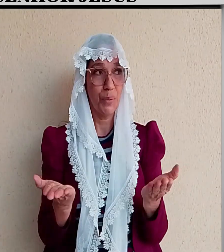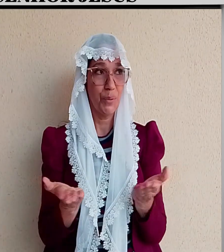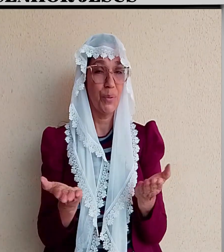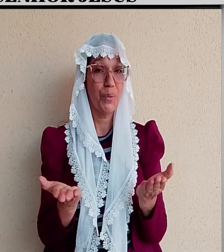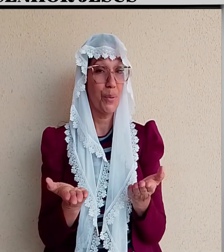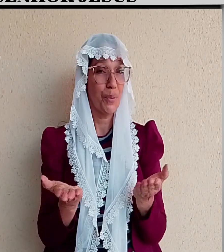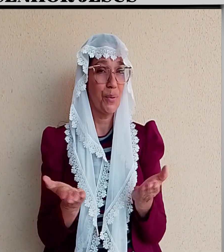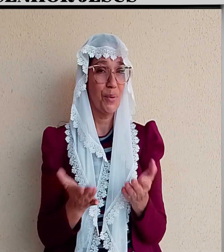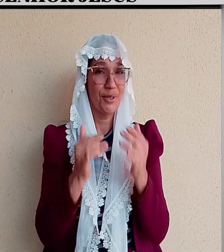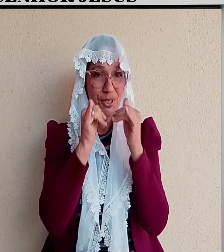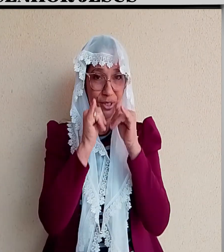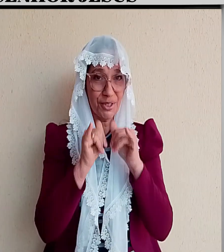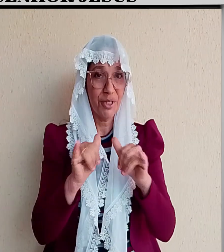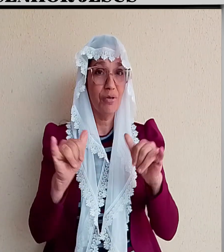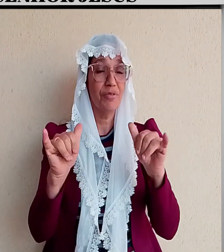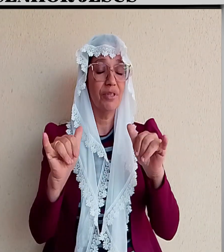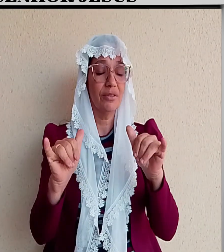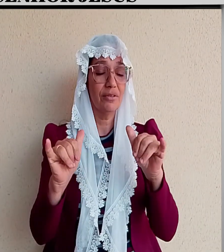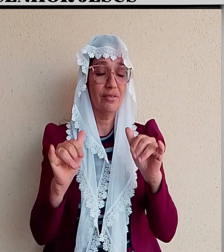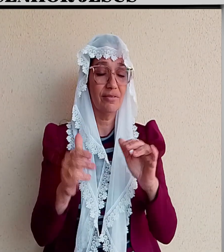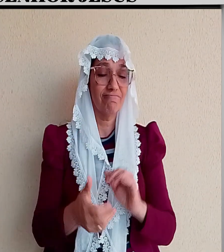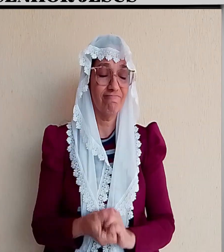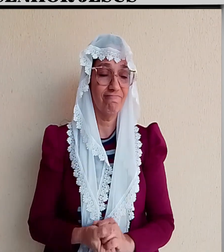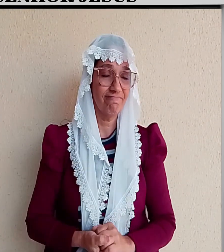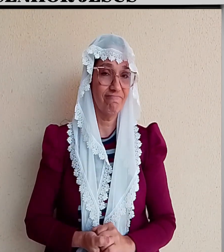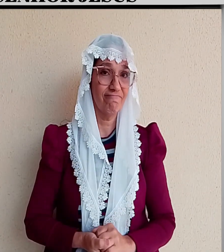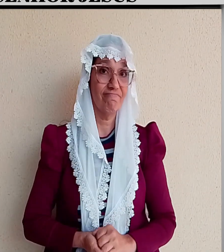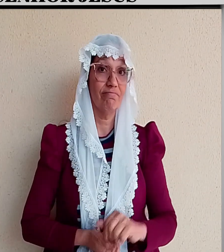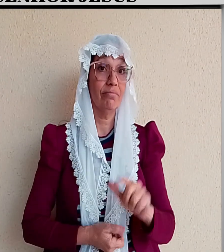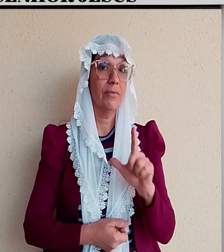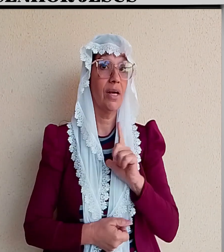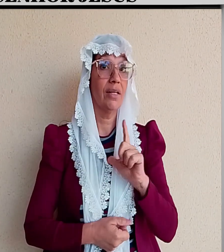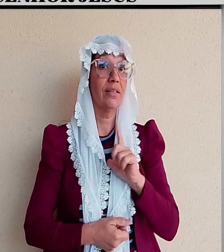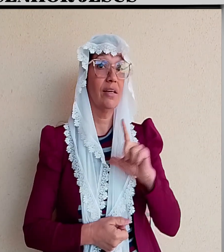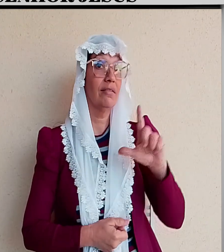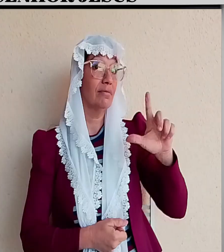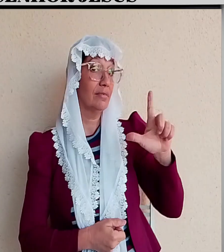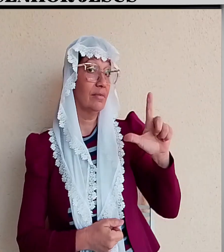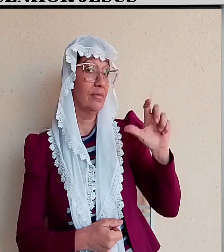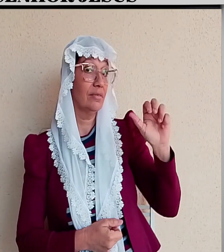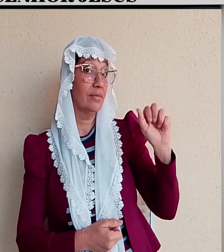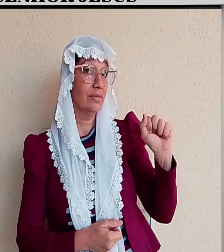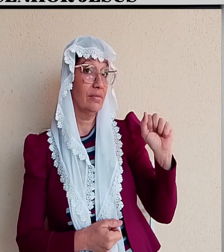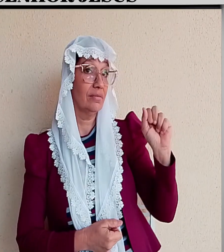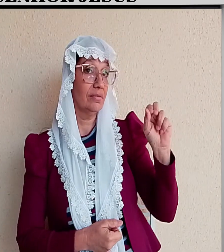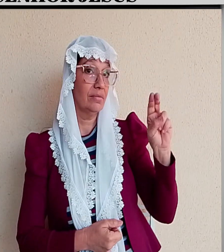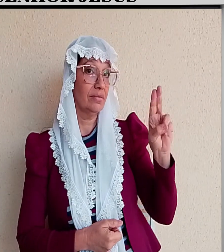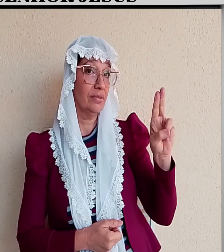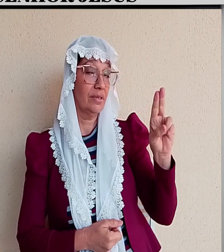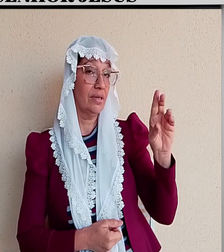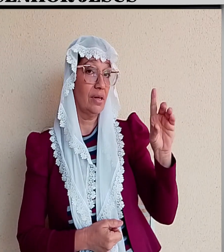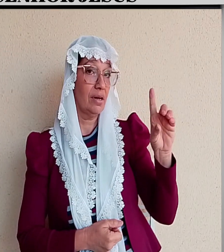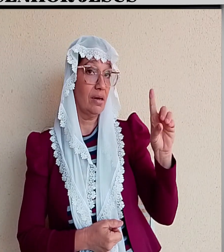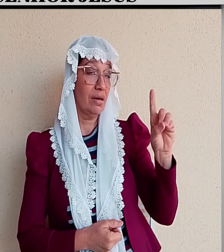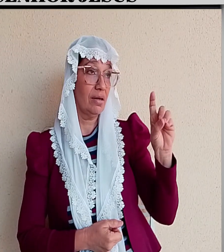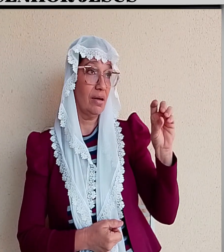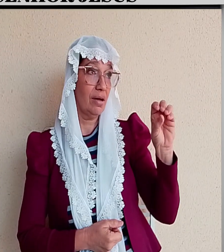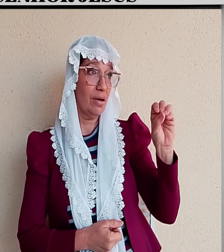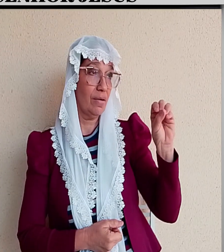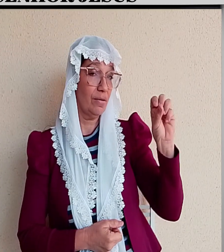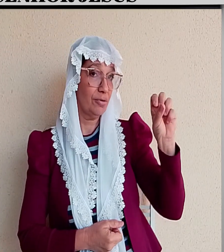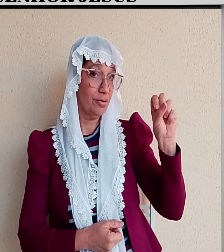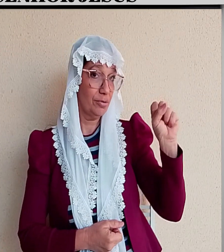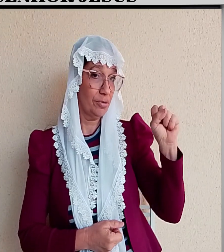Aleluia, Jesus. Eu vejo, aleluia, um médico saindo com o laudo de cada um de vós e dizendo: fostes,